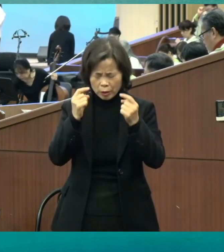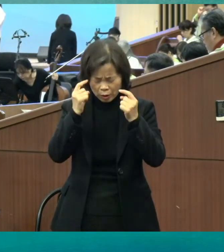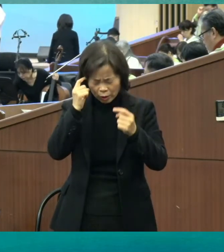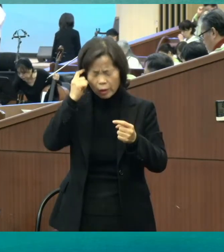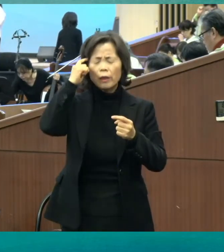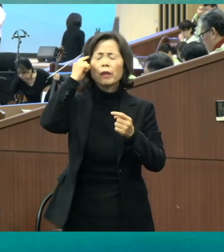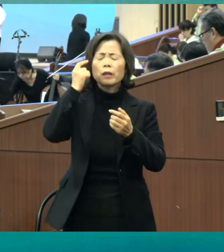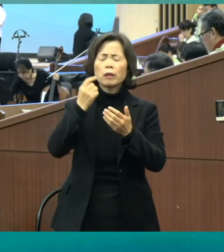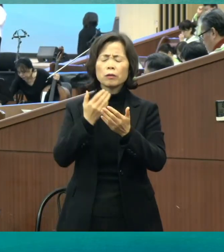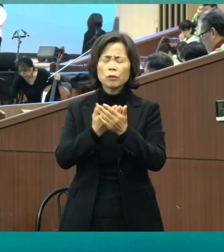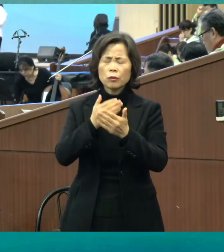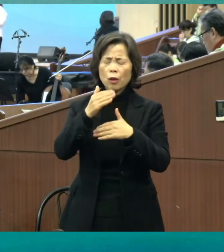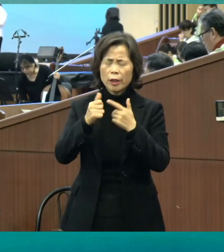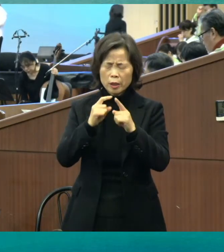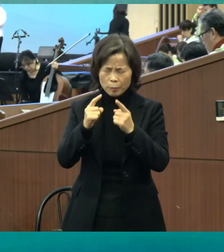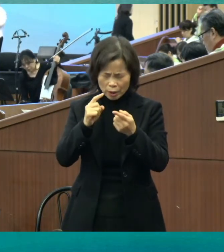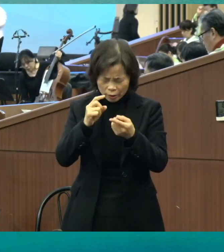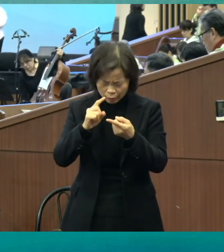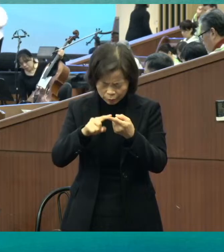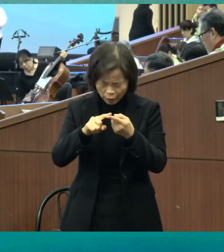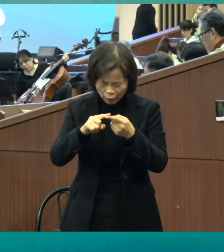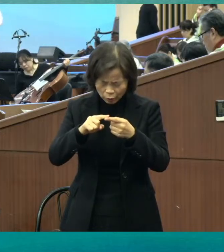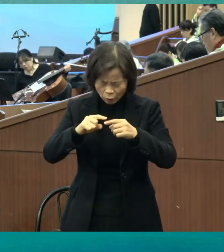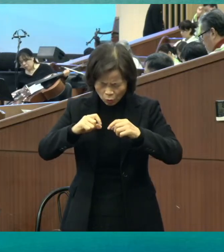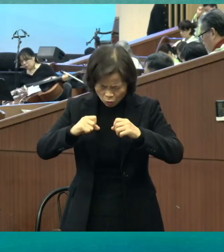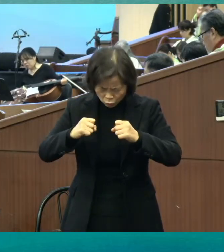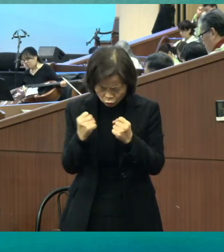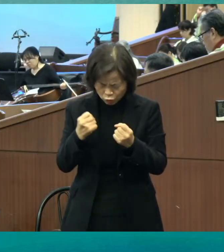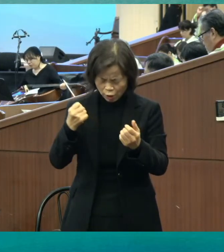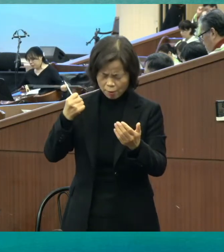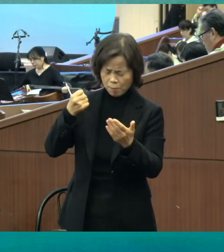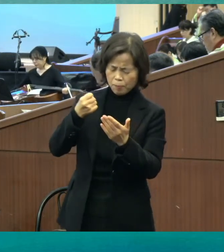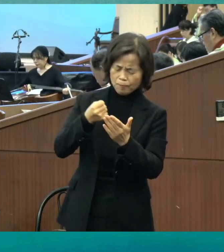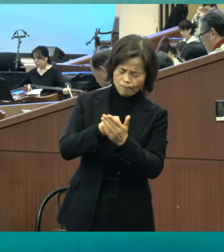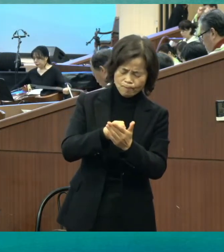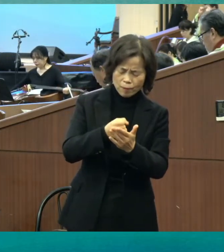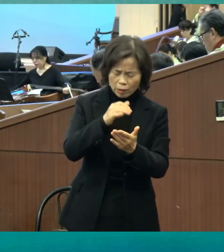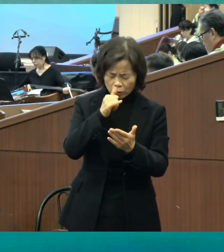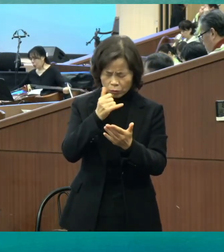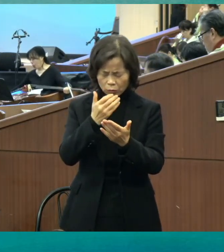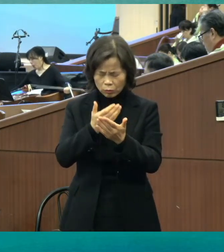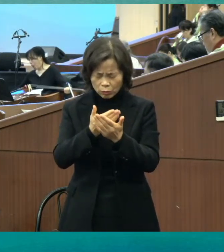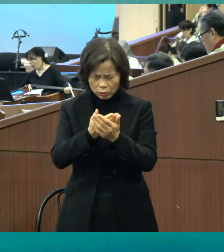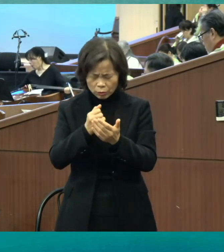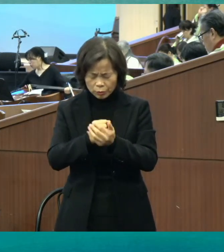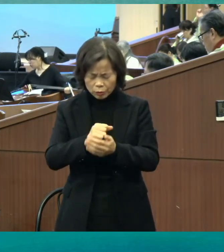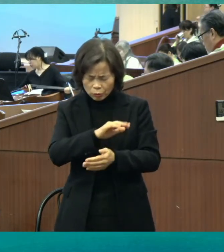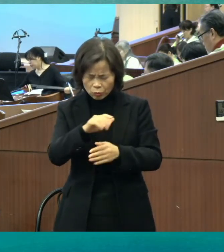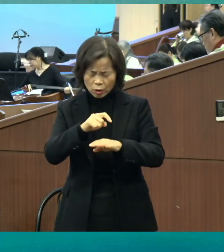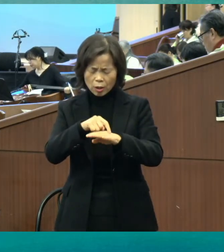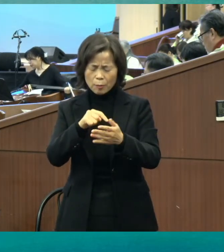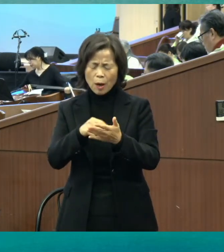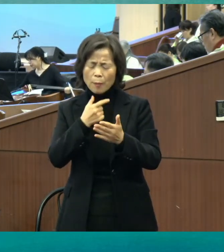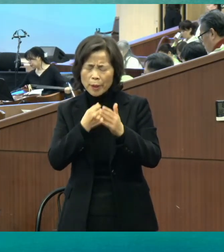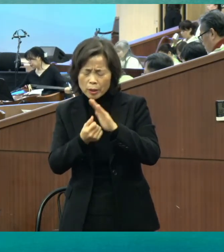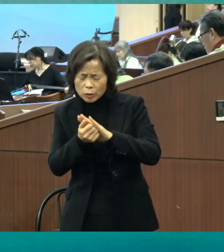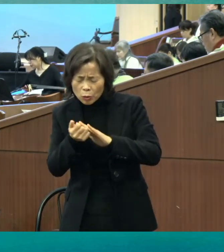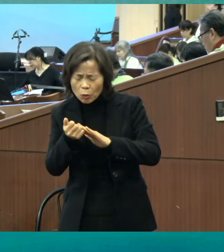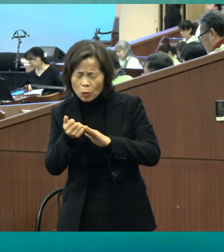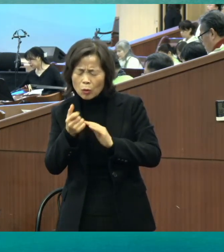말씀의 법도를 따라 행하기로 결단하는 새벽 되게 하여 주시며, 우리의 마음의